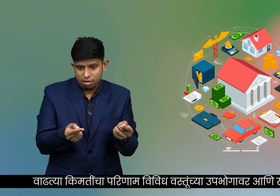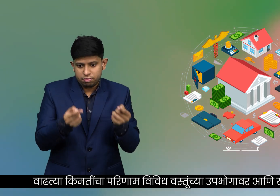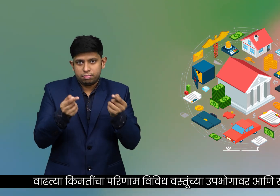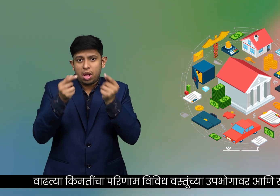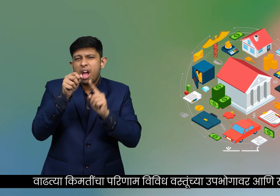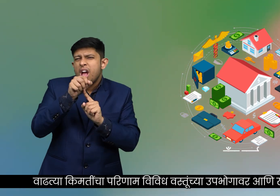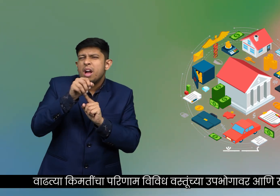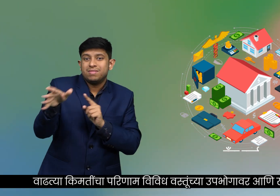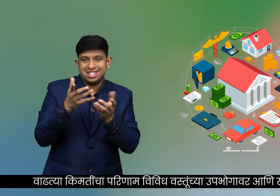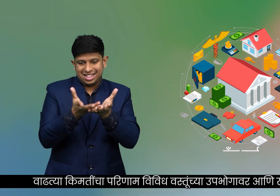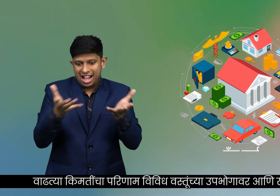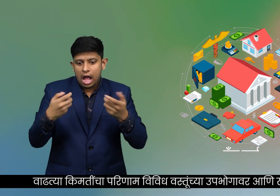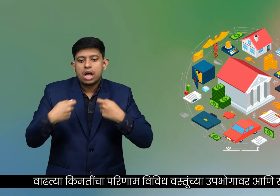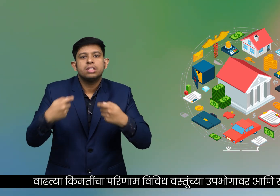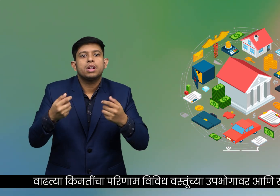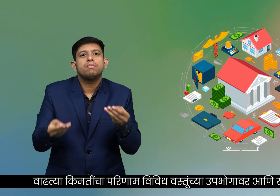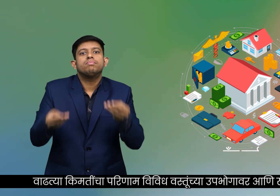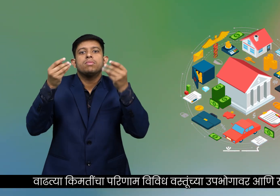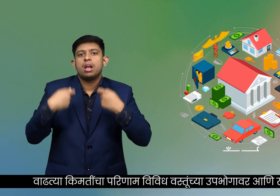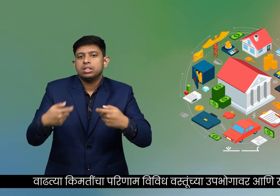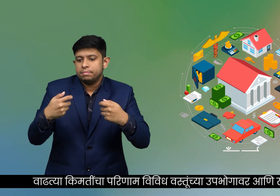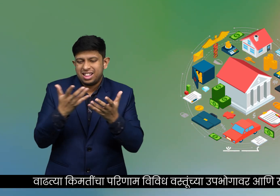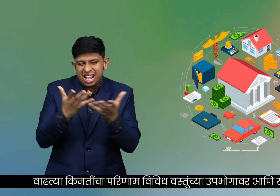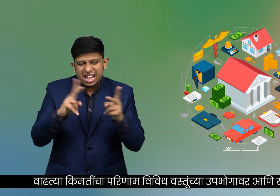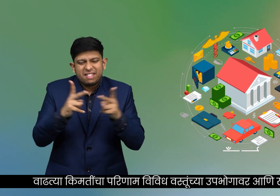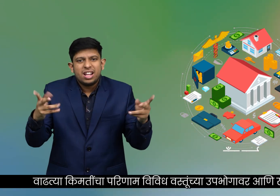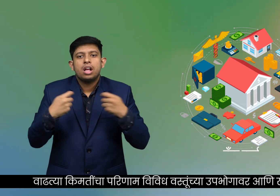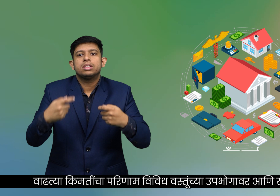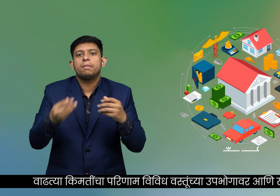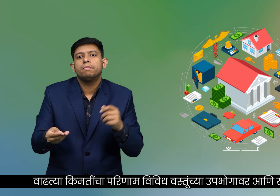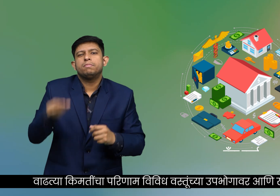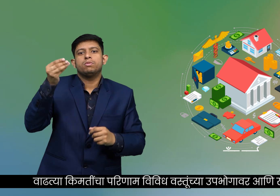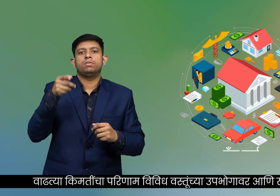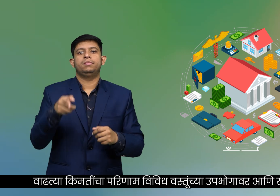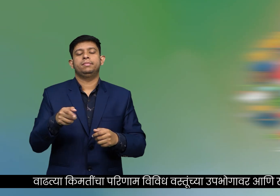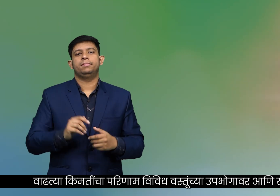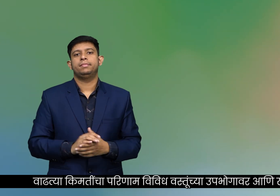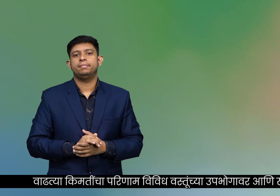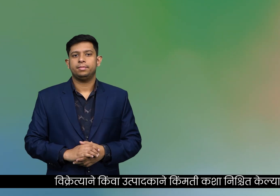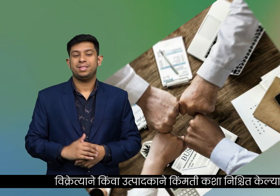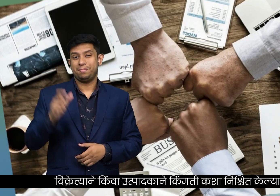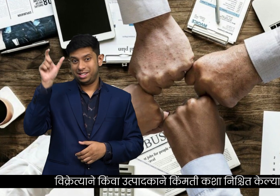वाढत्या किमतीचा परिणाम विविध वस्तूंच्या उपभोगांवर आणि खर्चावर होतो.